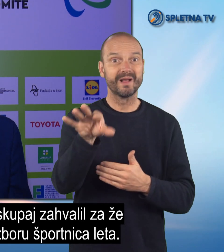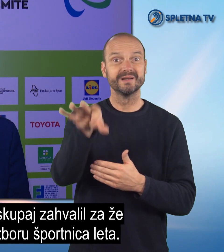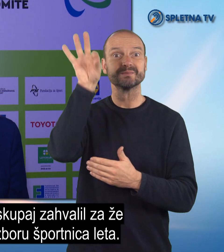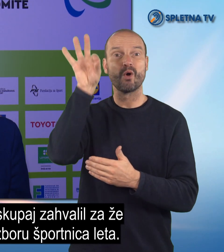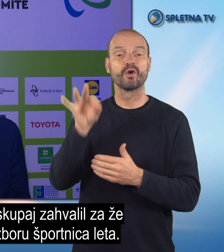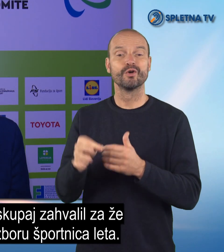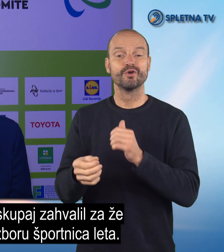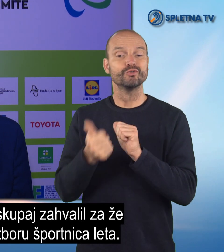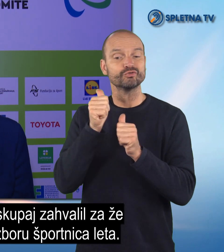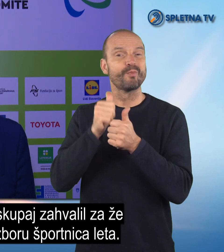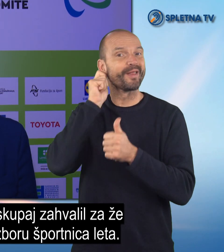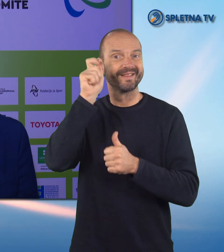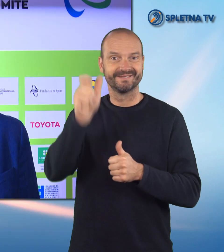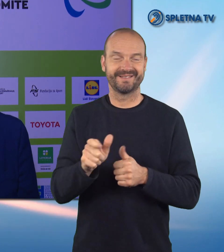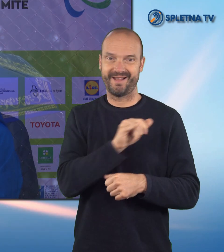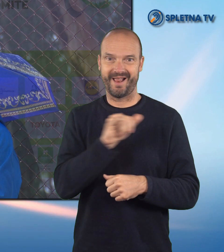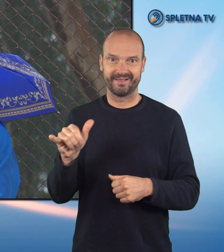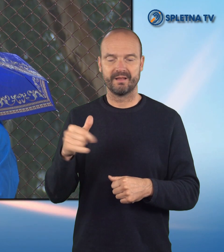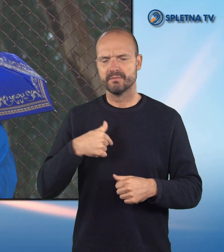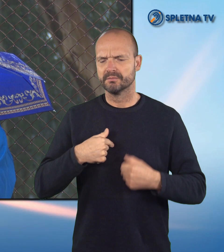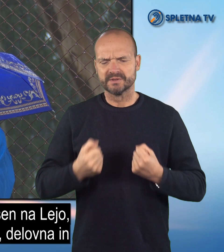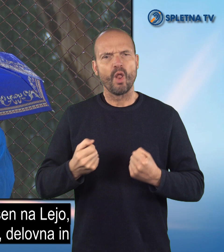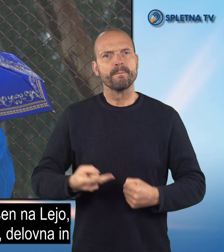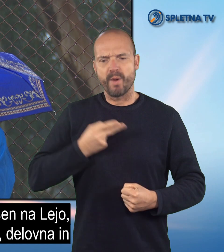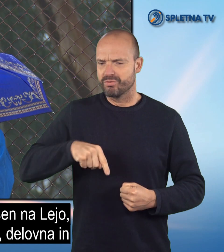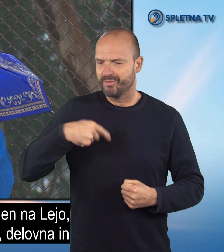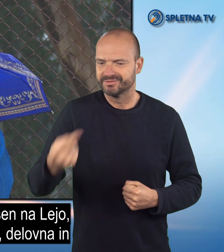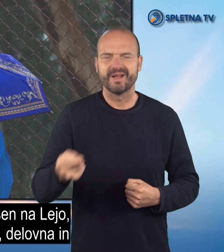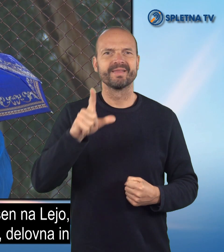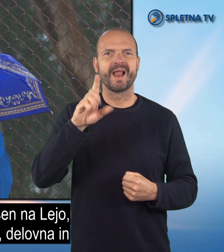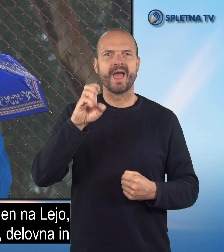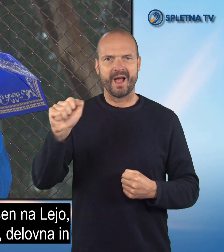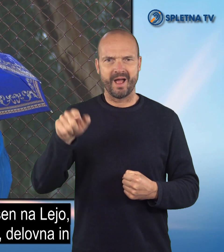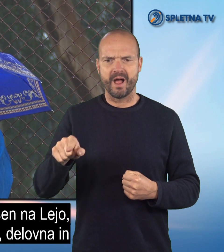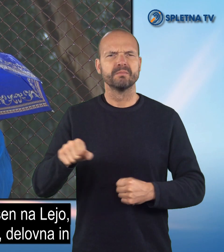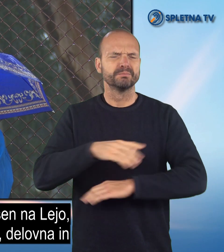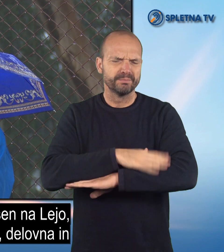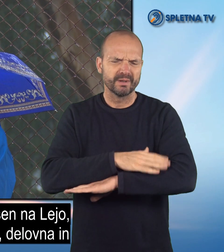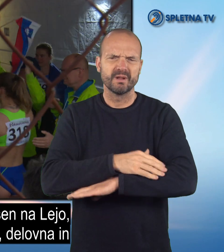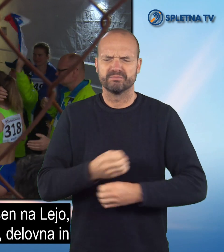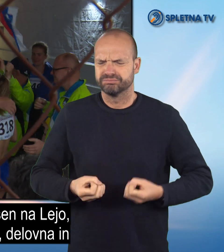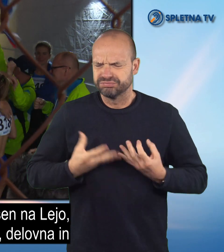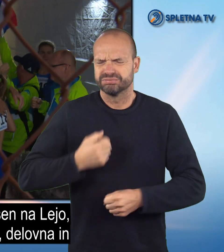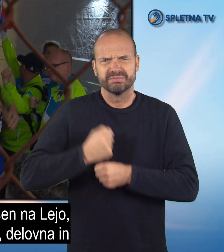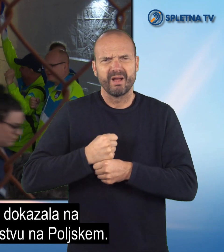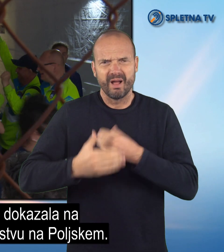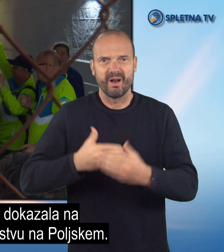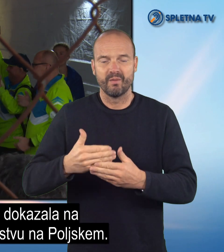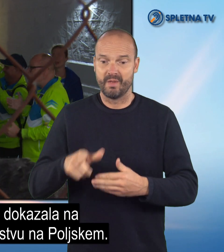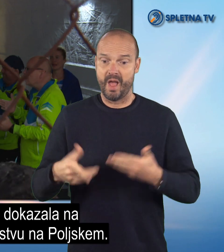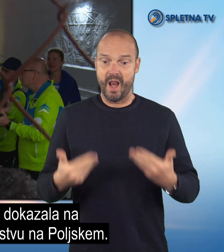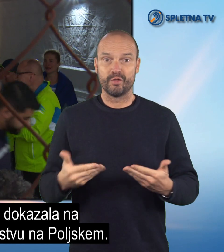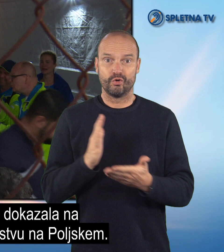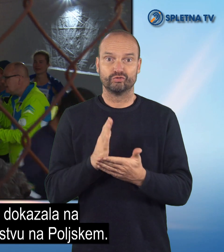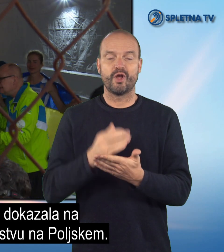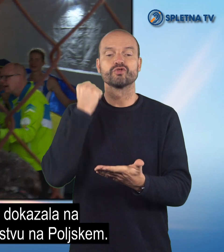že drugi izbor športnice leta. Sem ponosen na Lejo, ki je pridna, delavna in seveda je to že